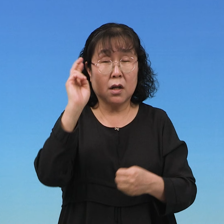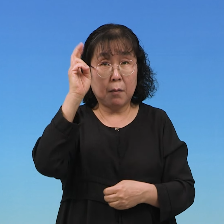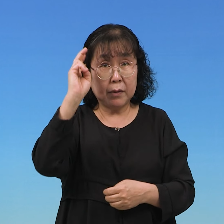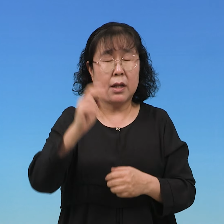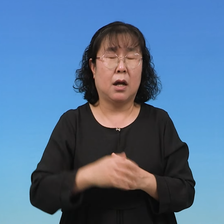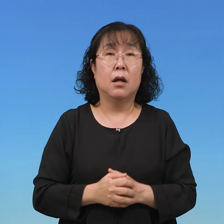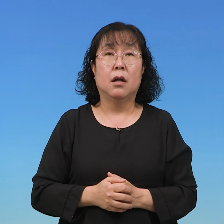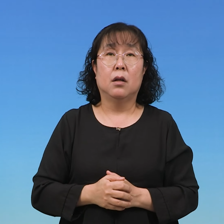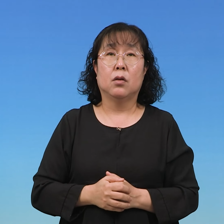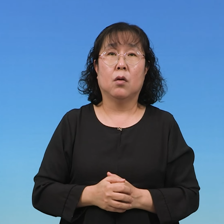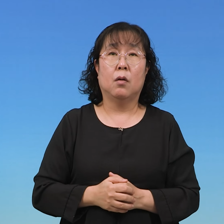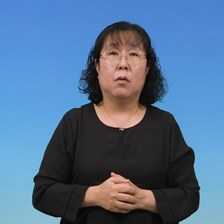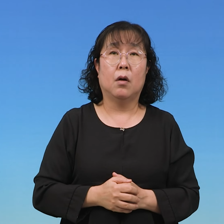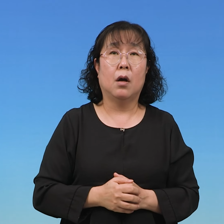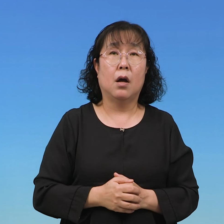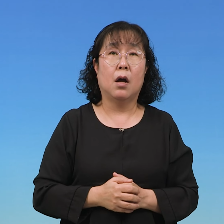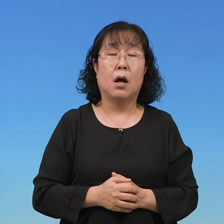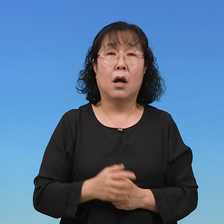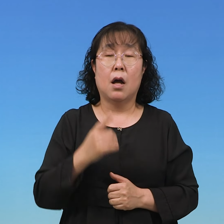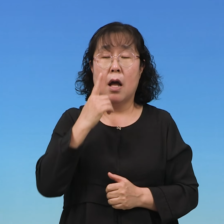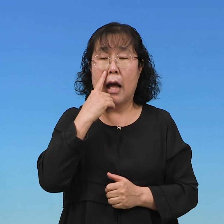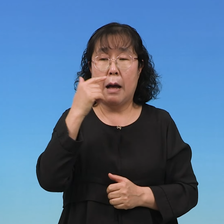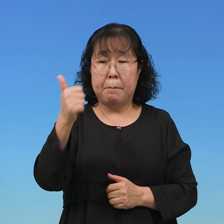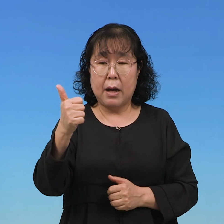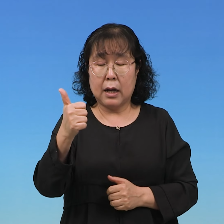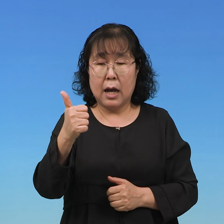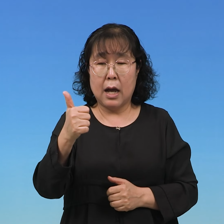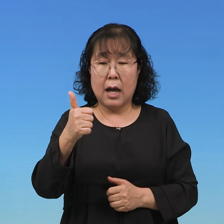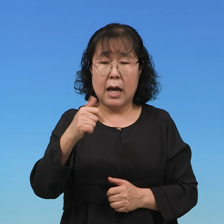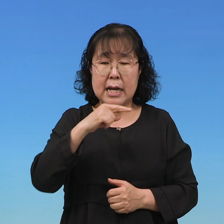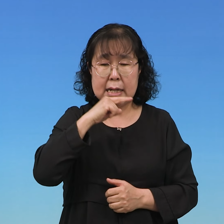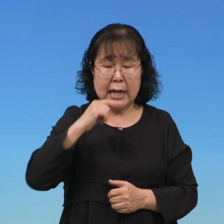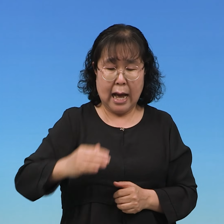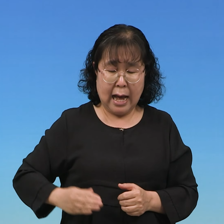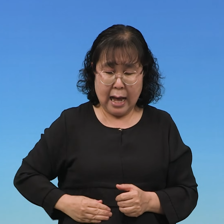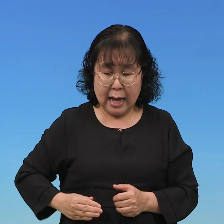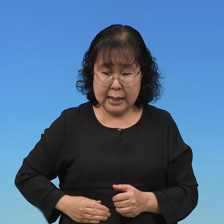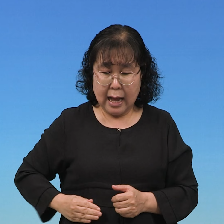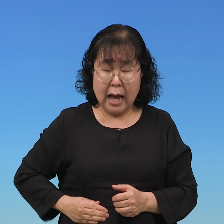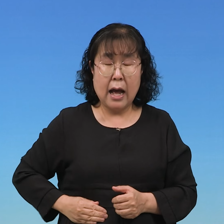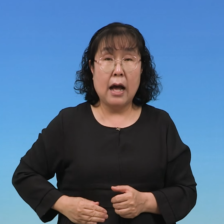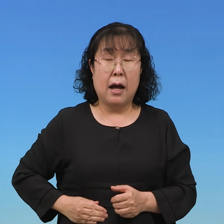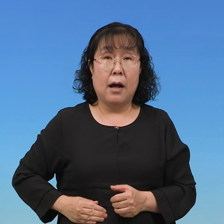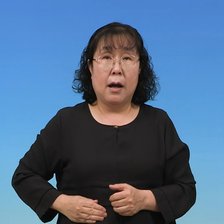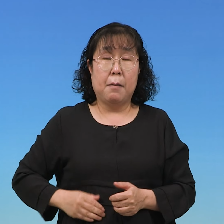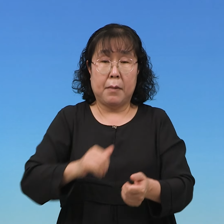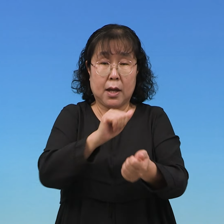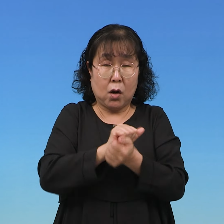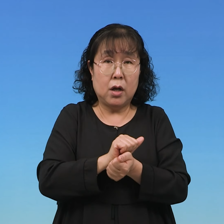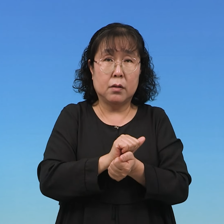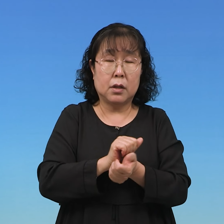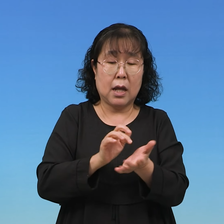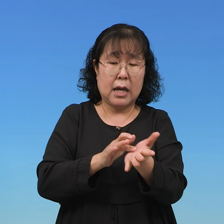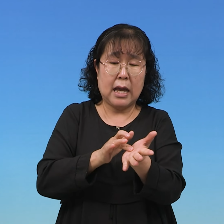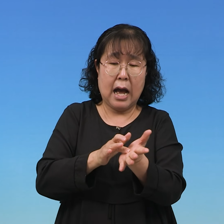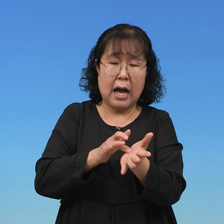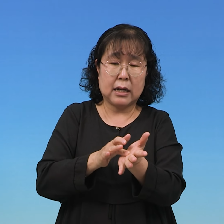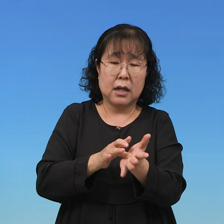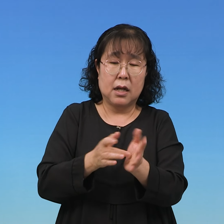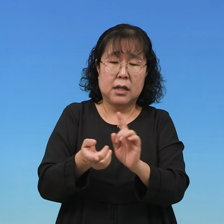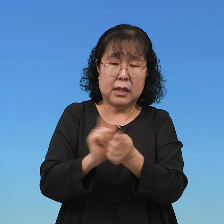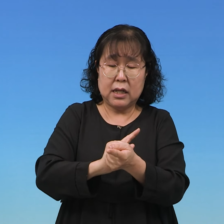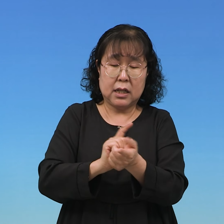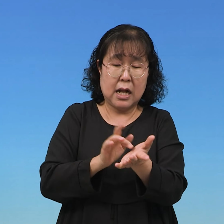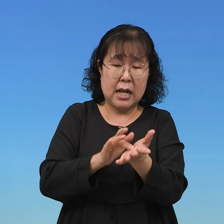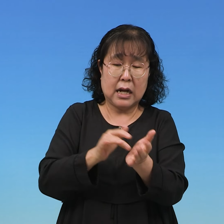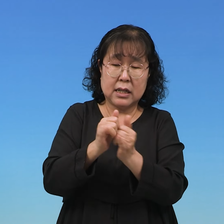아빠가 갑자기 간암에 걸렸는데 약국에 지금 약사를 구해야 되는데 제가 무슨 제 기도가 더 유난히 응답이 많겠습니까?